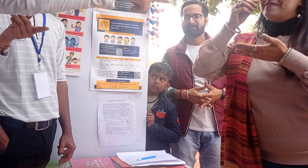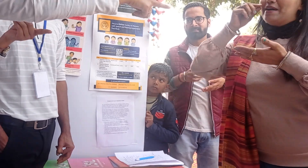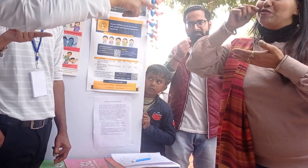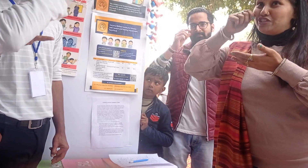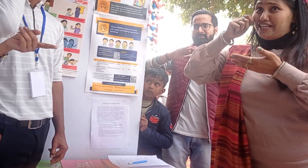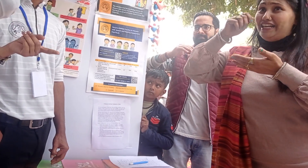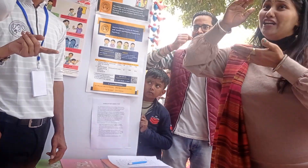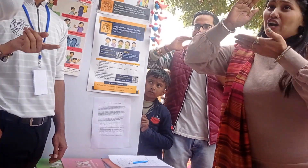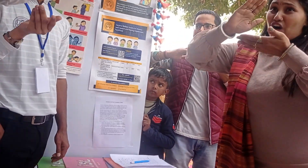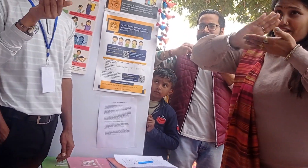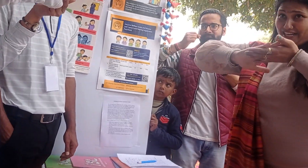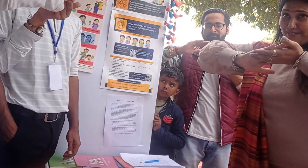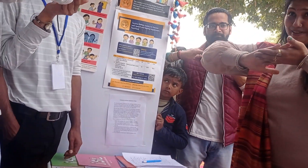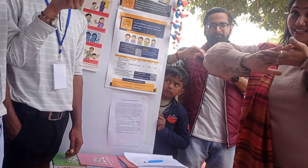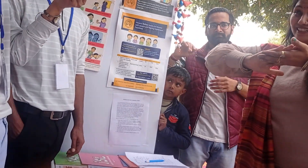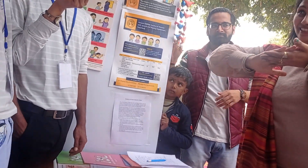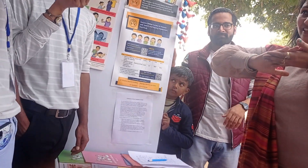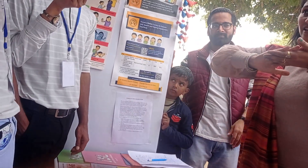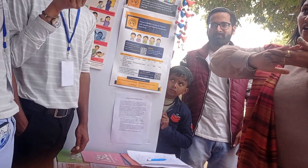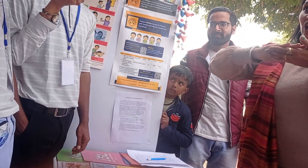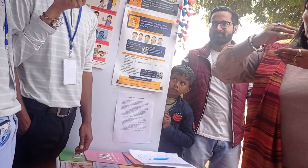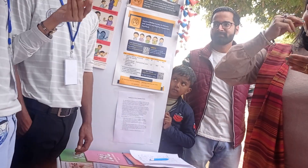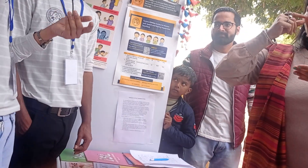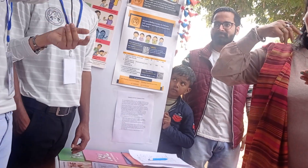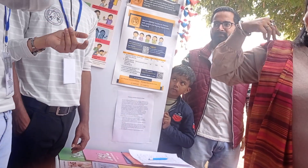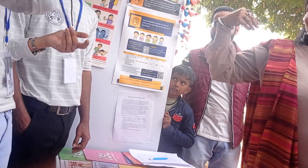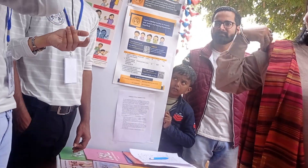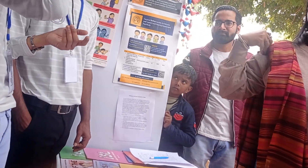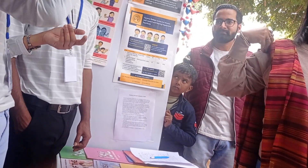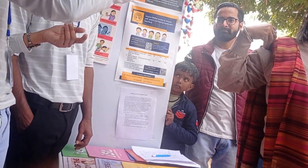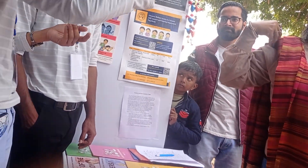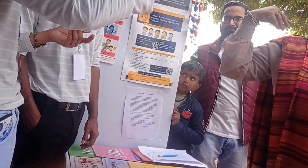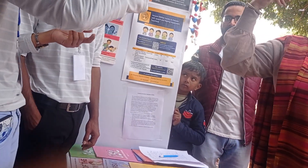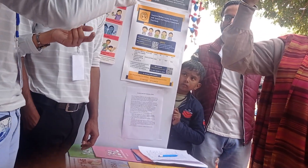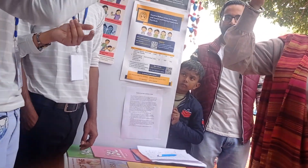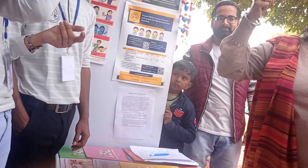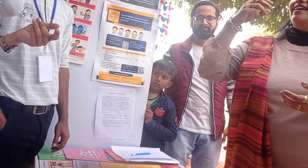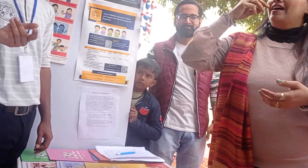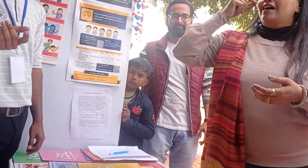इसमें क्या मूछ है और ये शादी है। ये शादी है और यहाँ ये मेरी बाजू ओके वो भाई है।